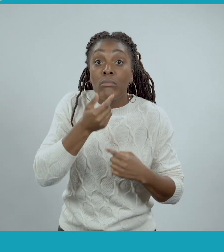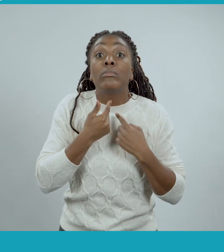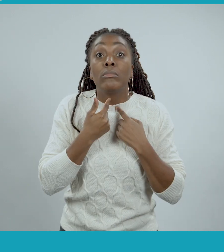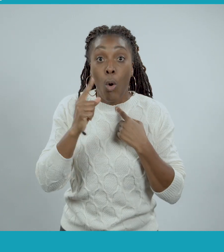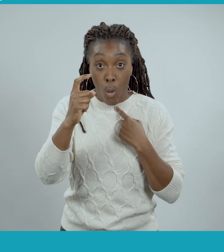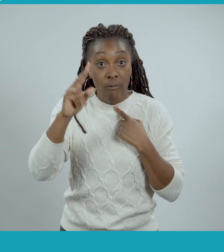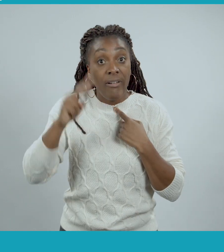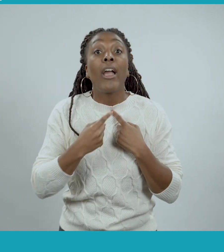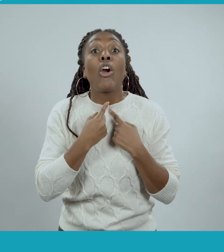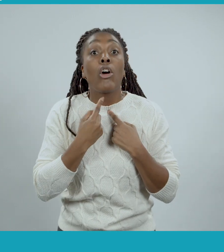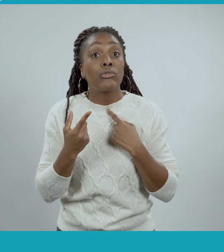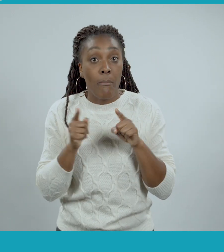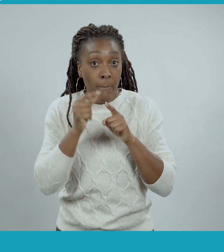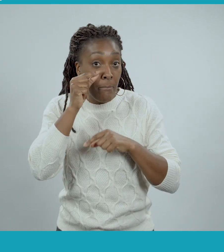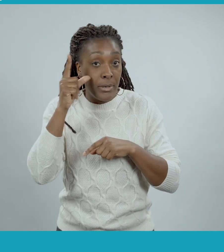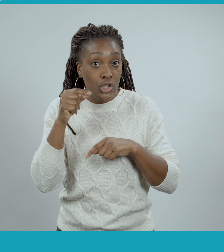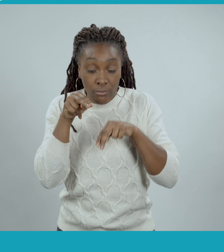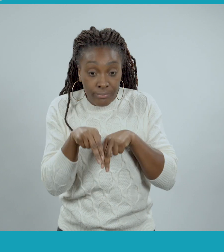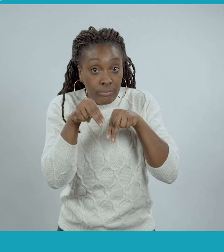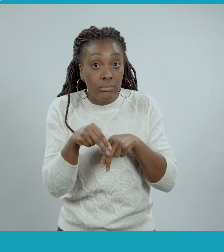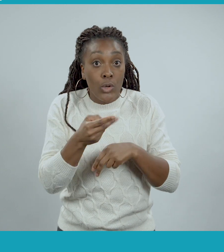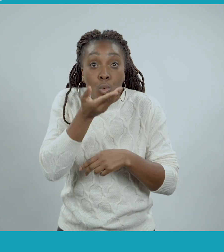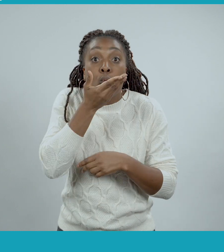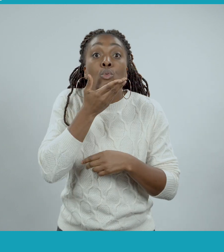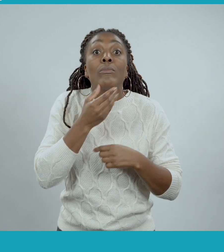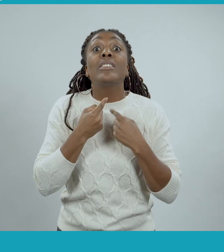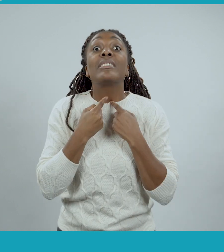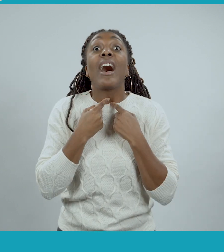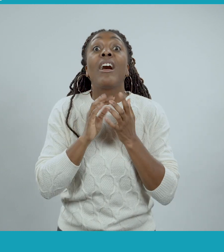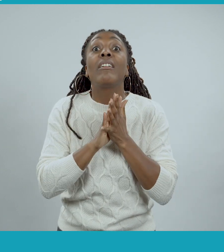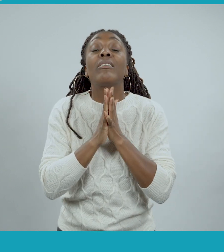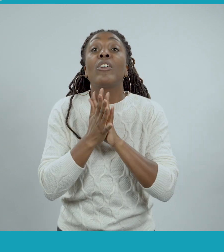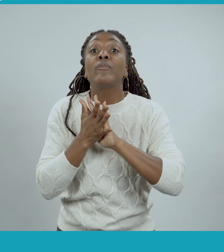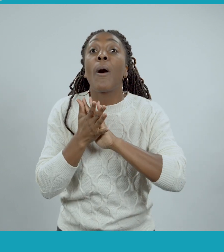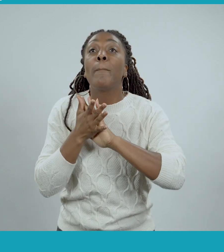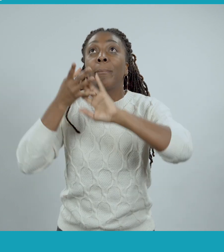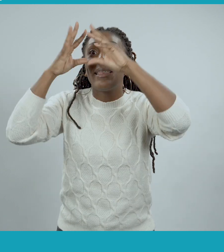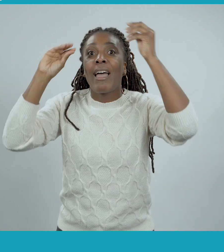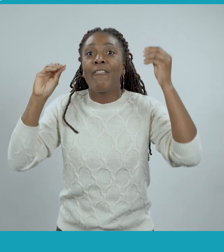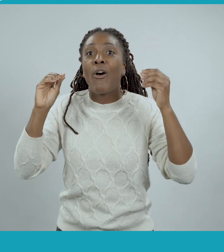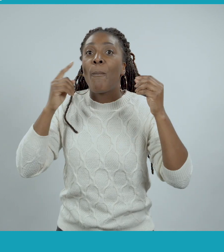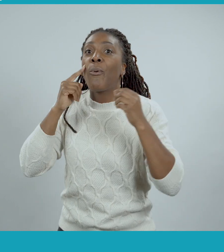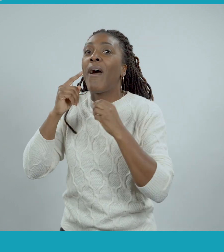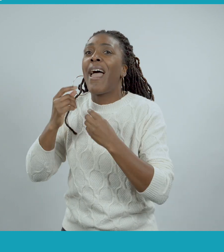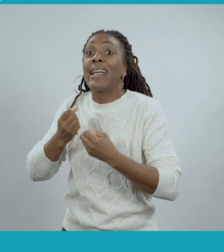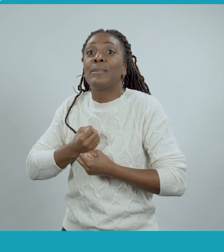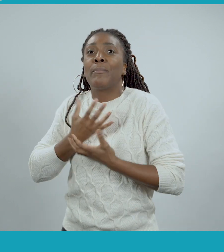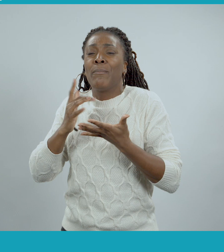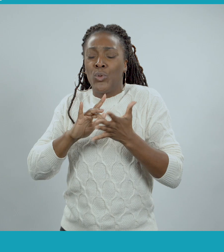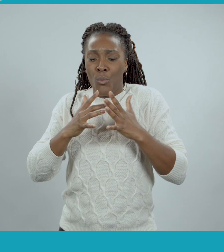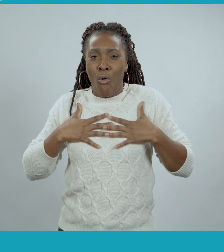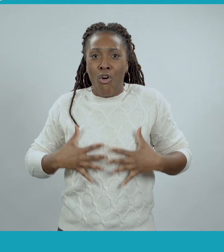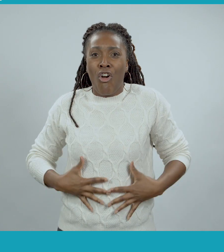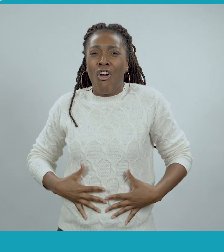Donc, d'un point de vue physique, ta gorge peut avoir soif comme celle d'une biche, mais cette soif physique peut devenir une métaphore